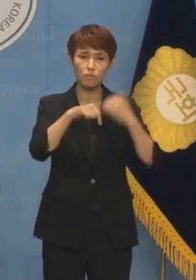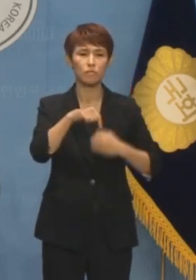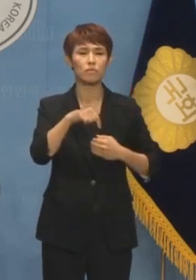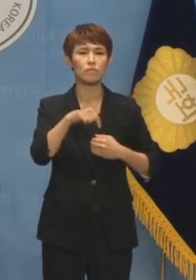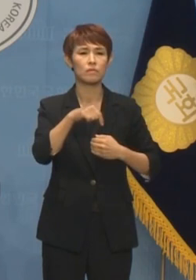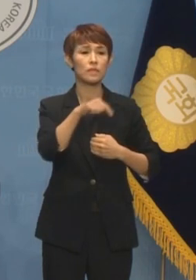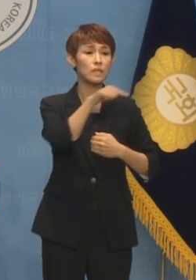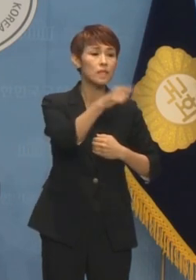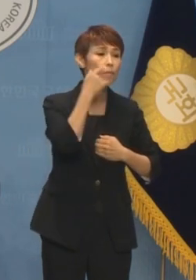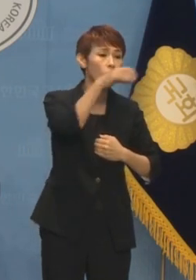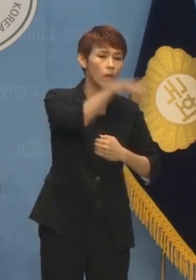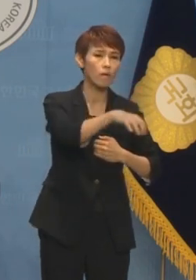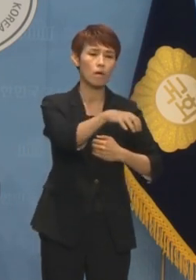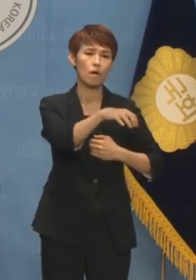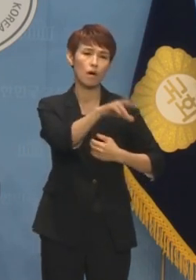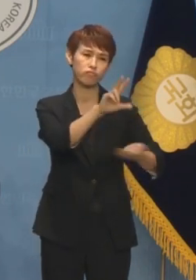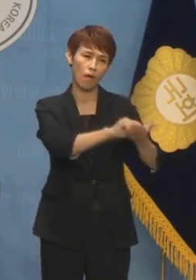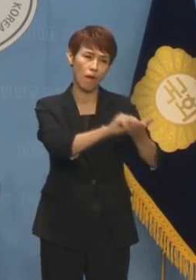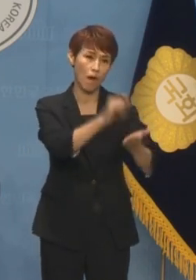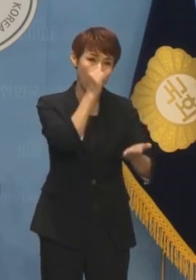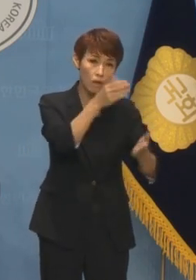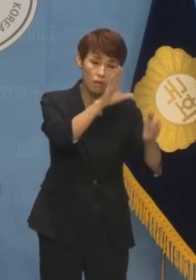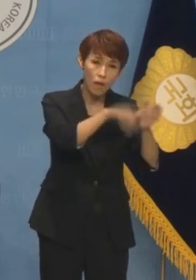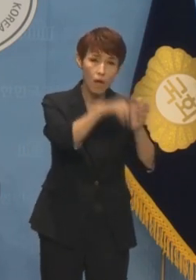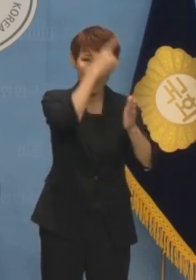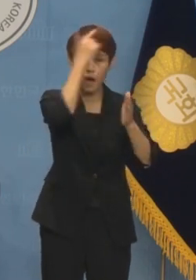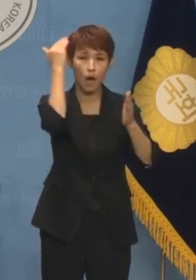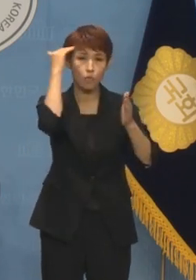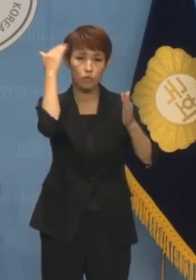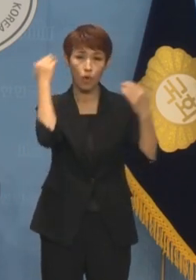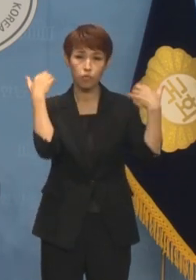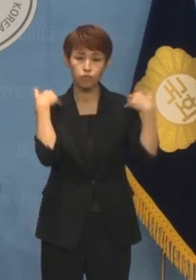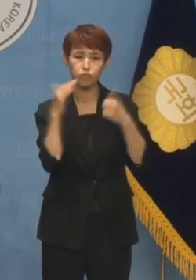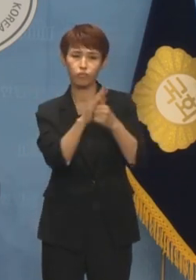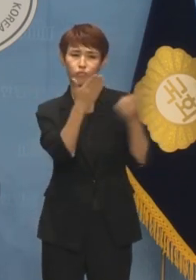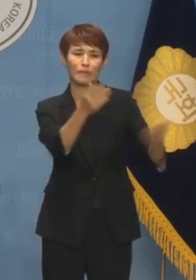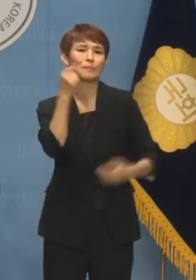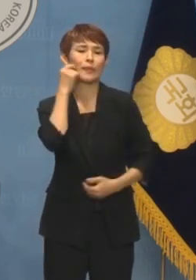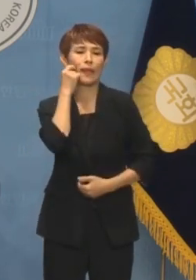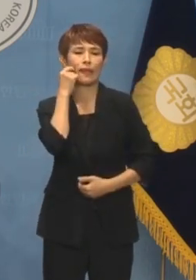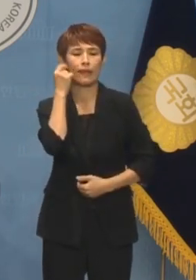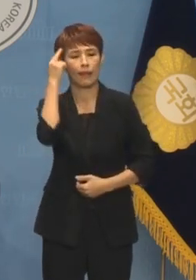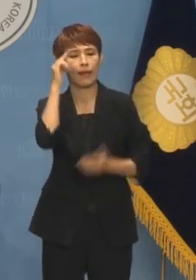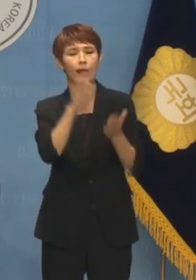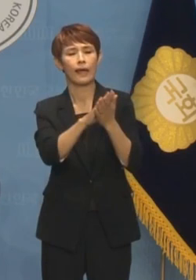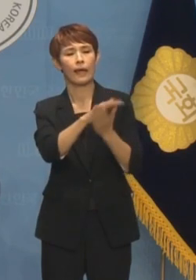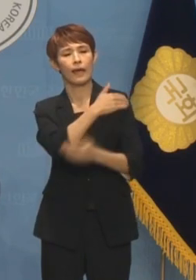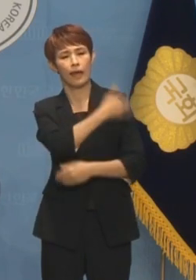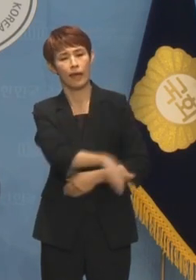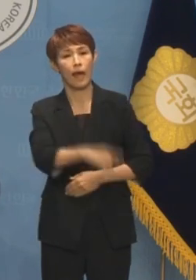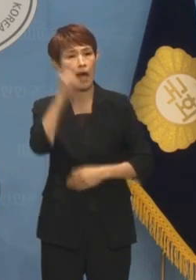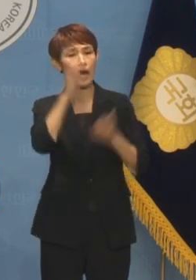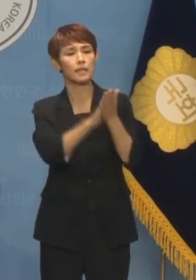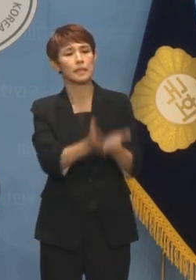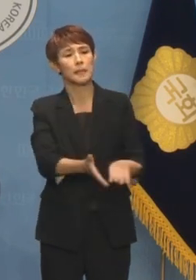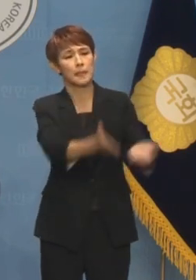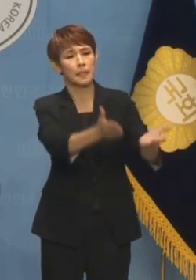조치를 요구받더라도 한국 정부가 해줄 수 있는 일은 없으니 알아서 잘